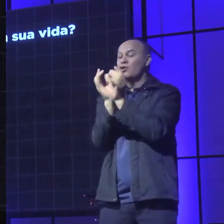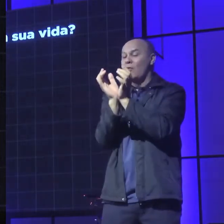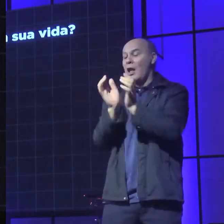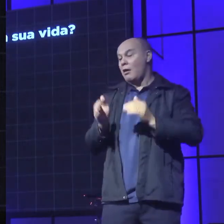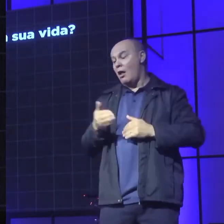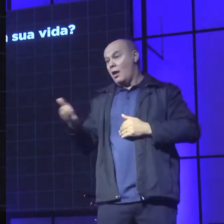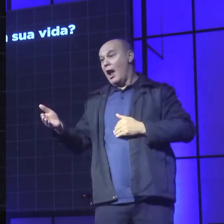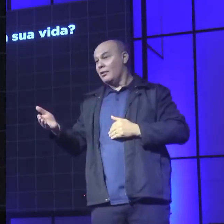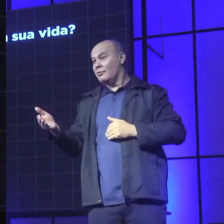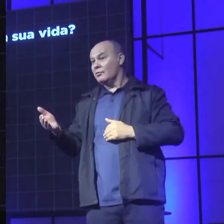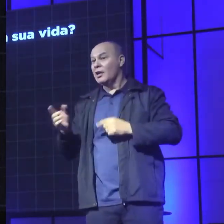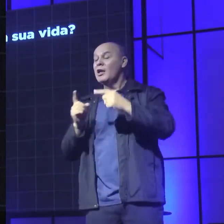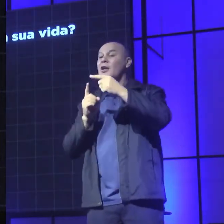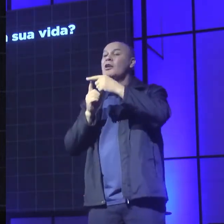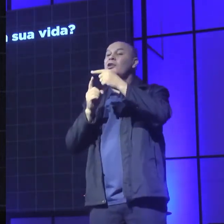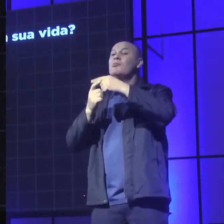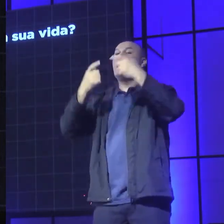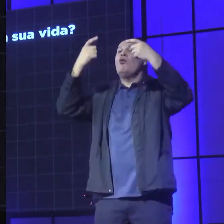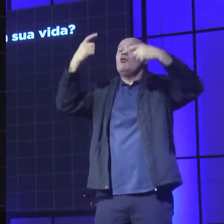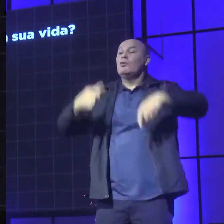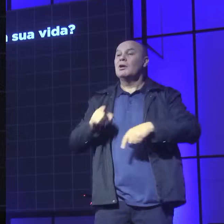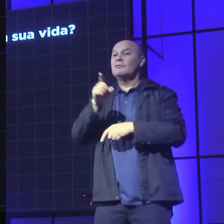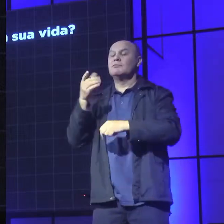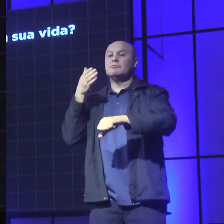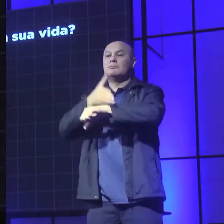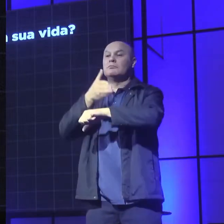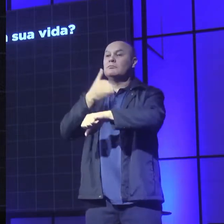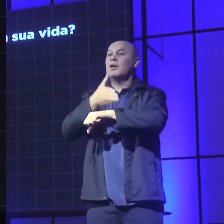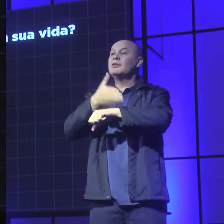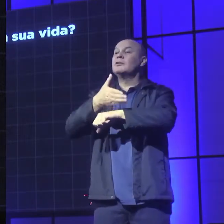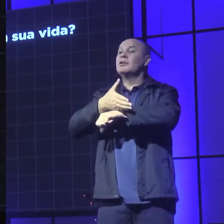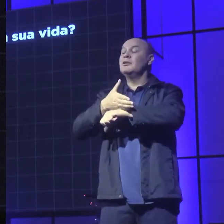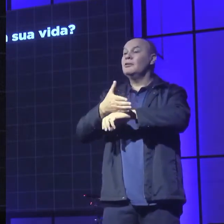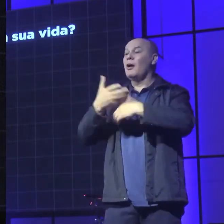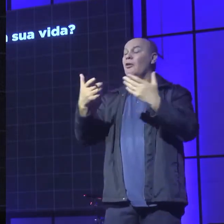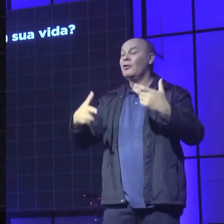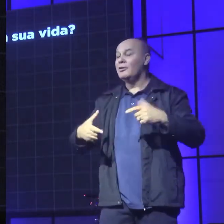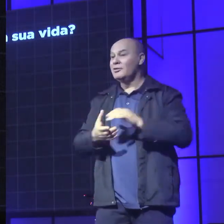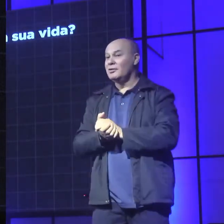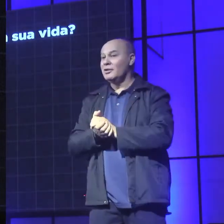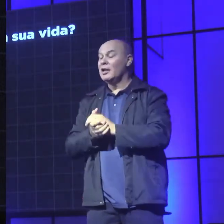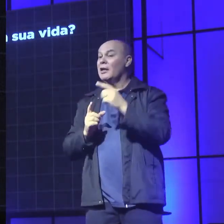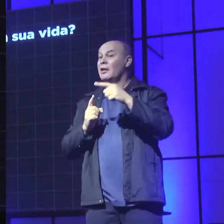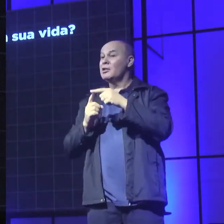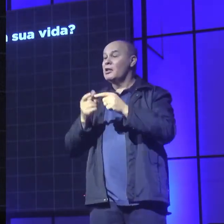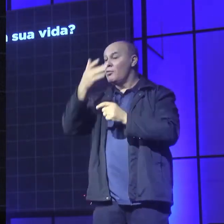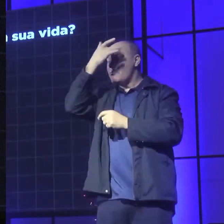frequenta, que você tem prazer, que você se relaciona.